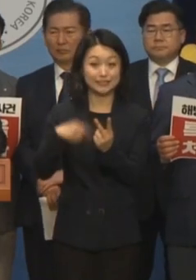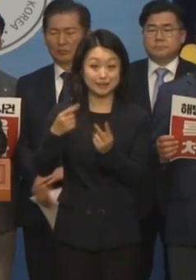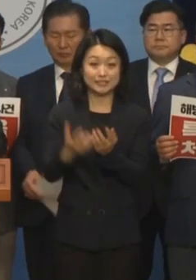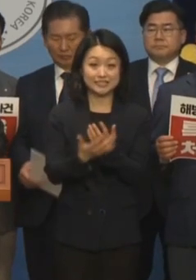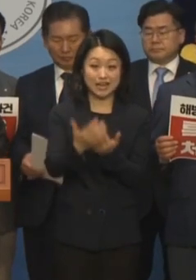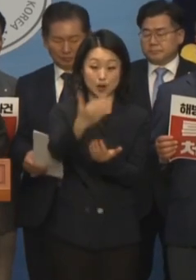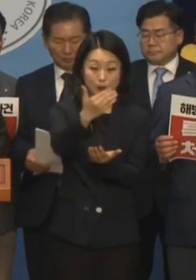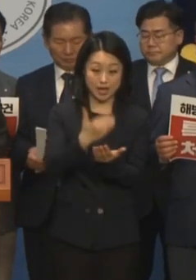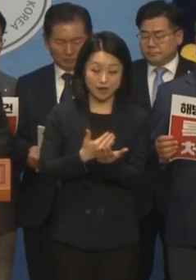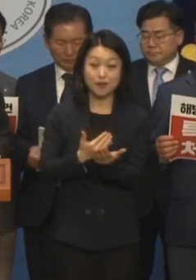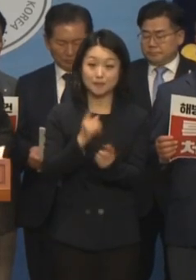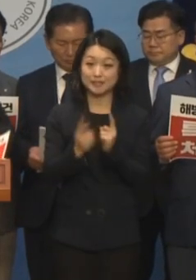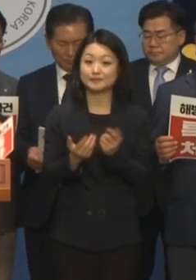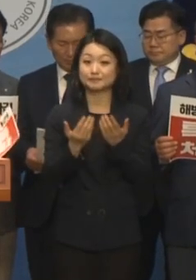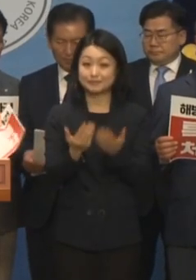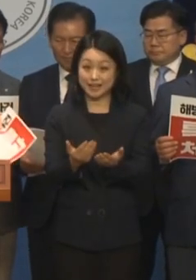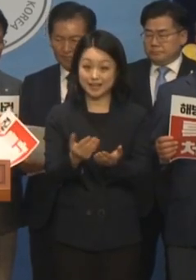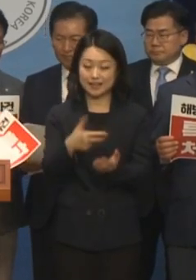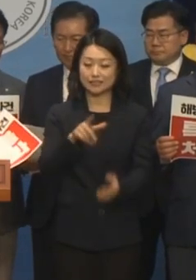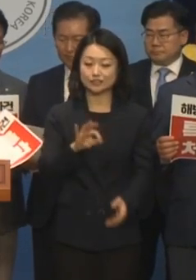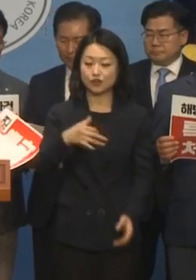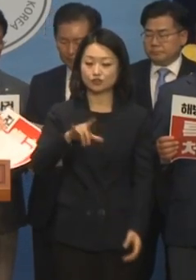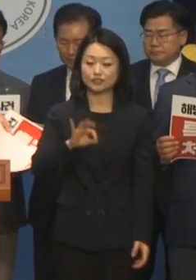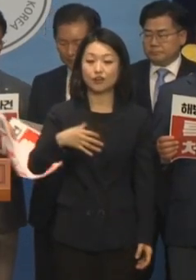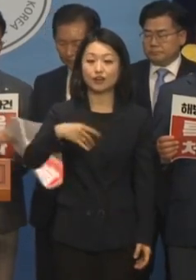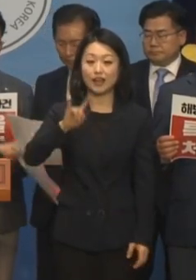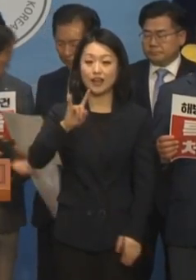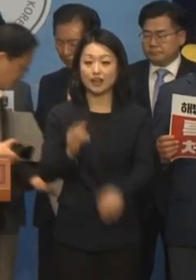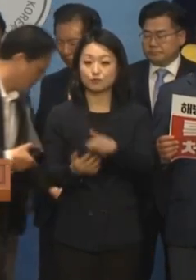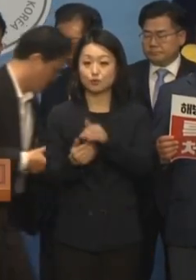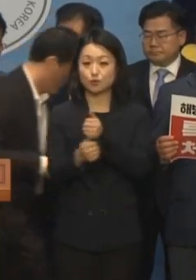기자회견문 낭독으로 들어가겠습니다. 정청래 최고위원님 모시겠습니다.